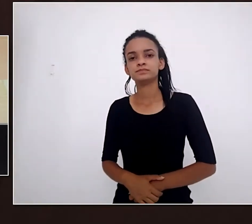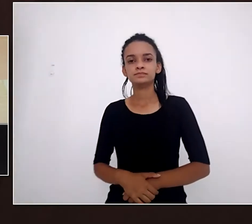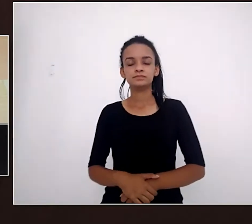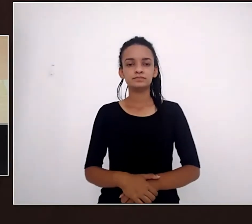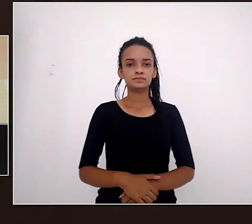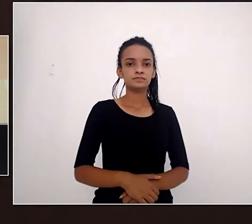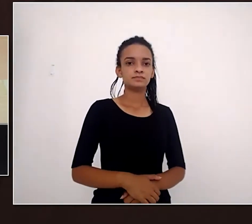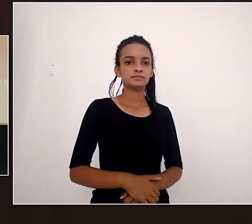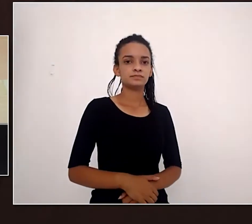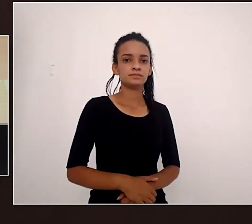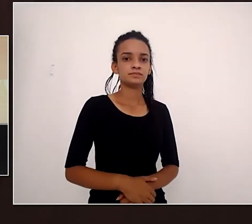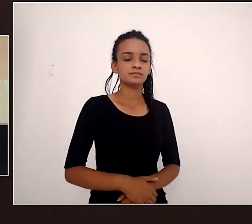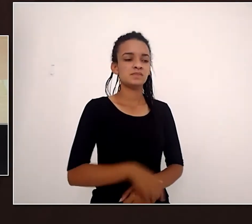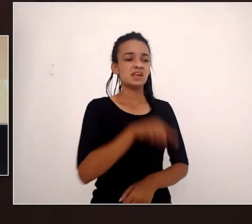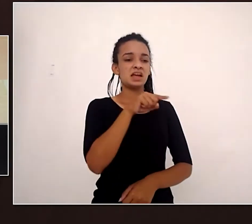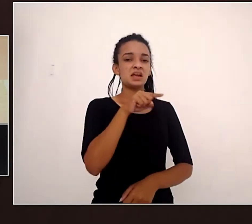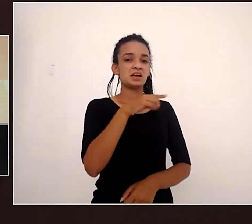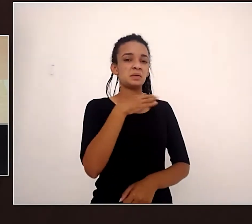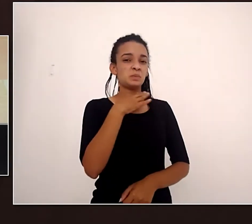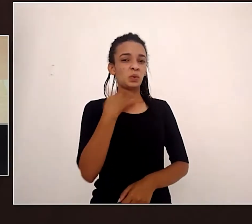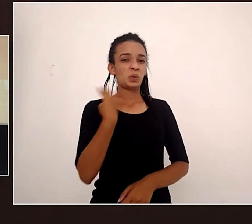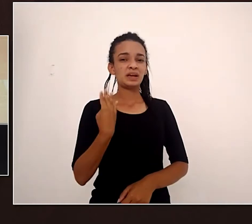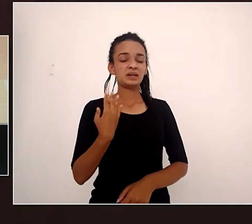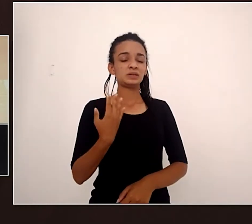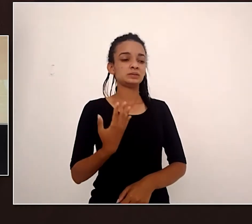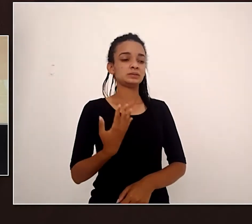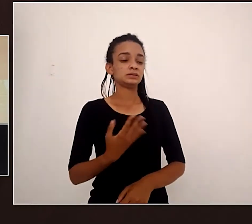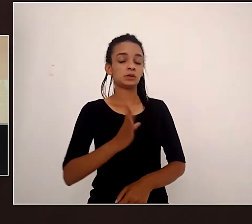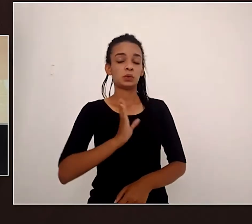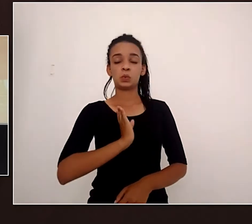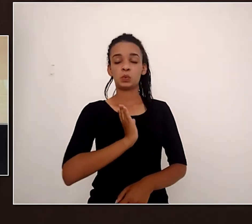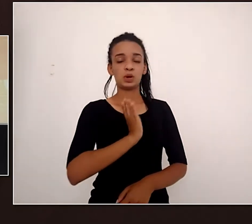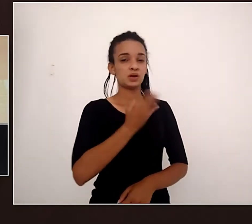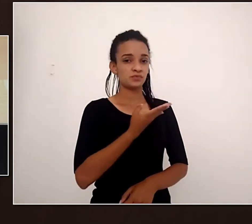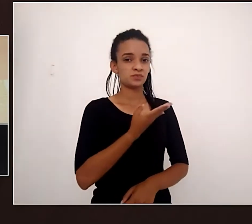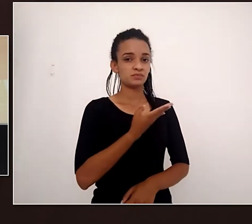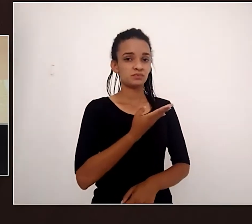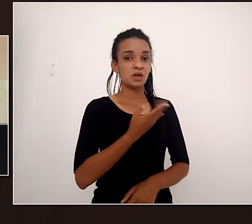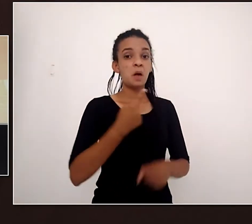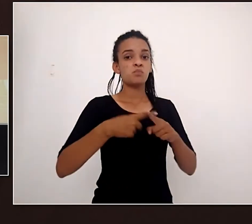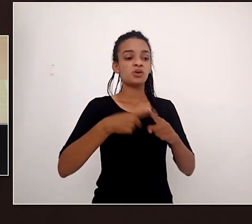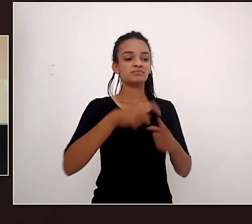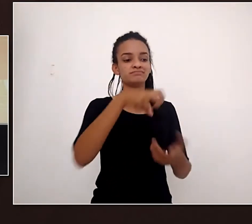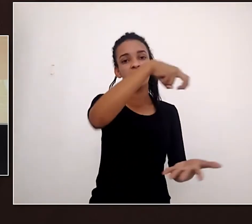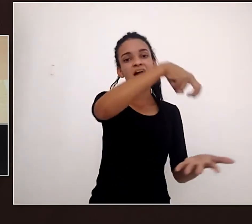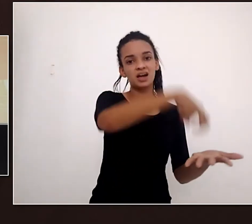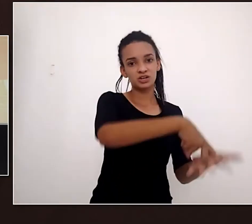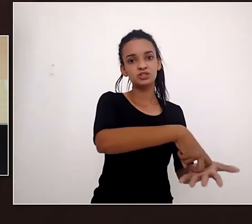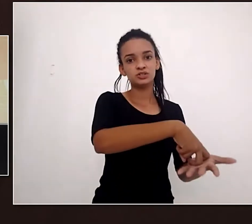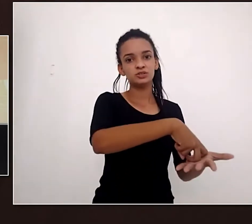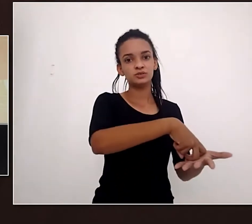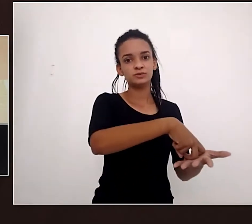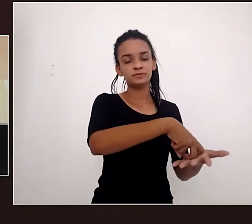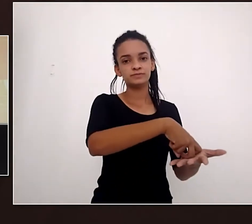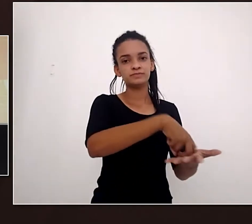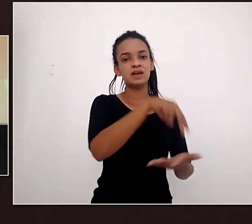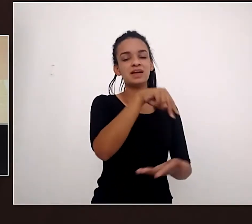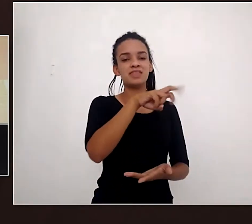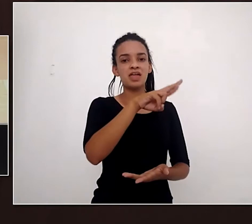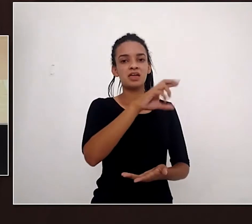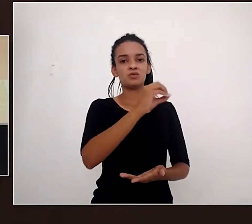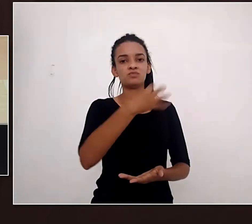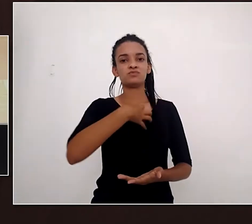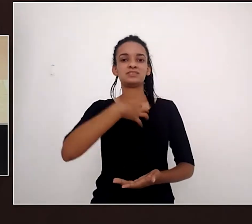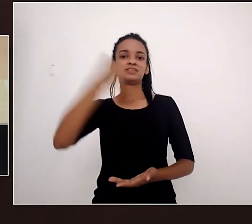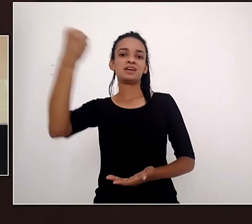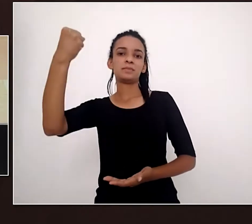situação lamentável, tá? Por ter feito essa desgraça toda, e Nero mesmo se matou, tá? Então terminou em